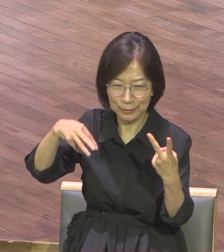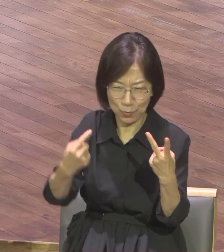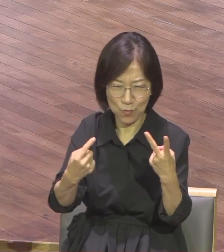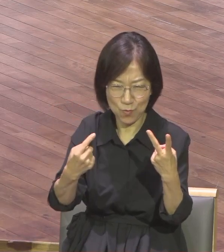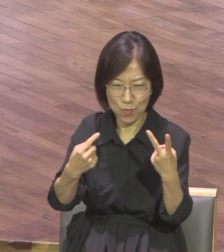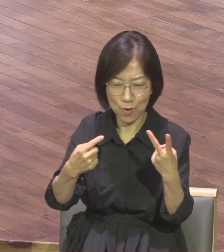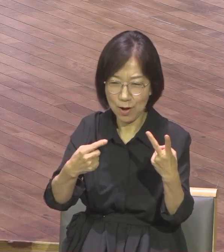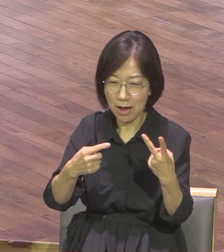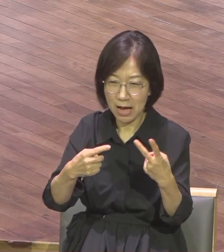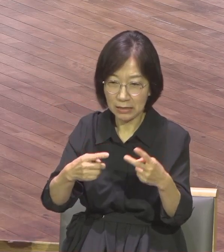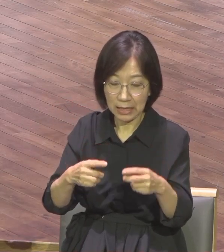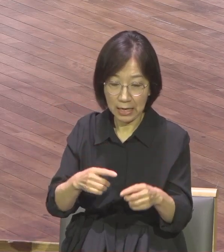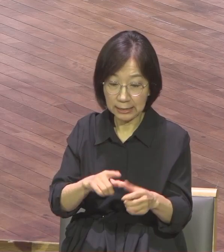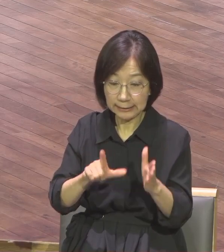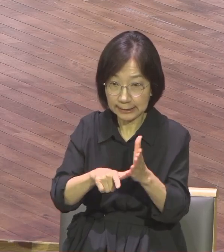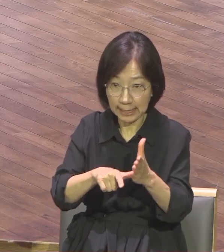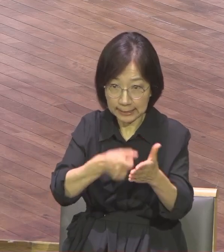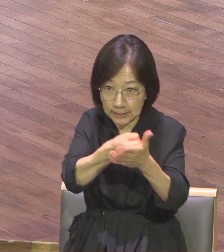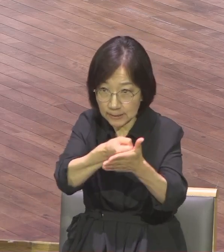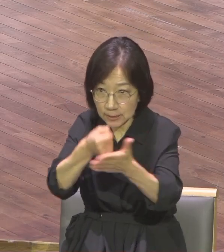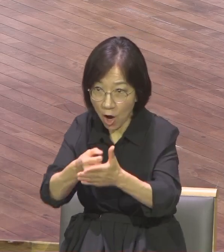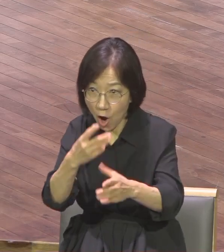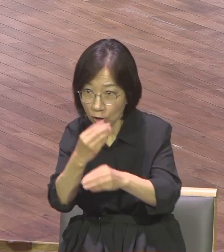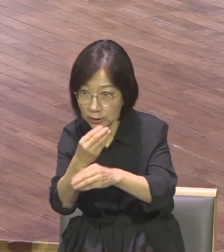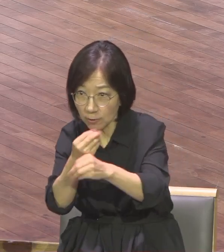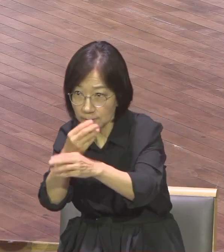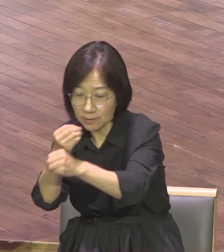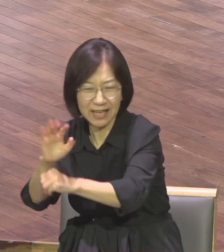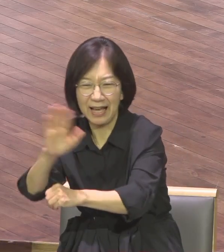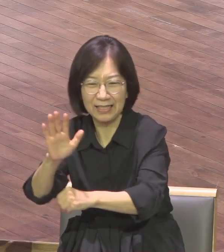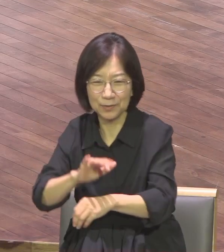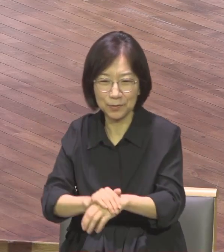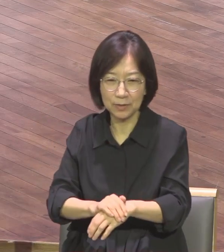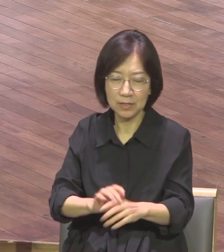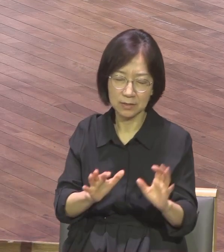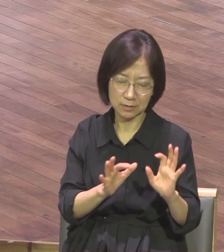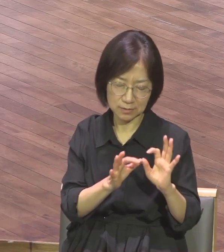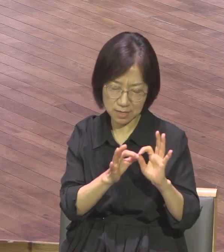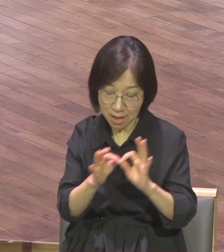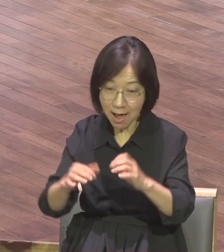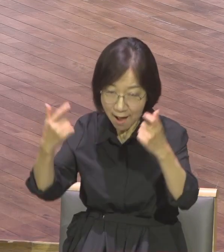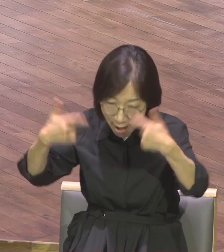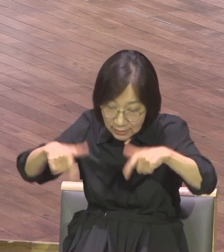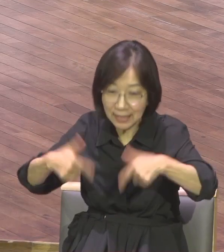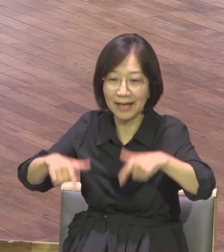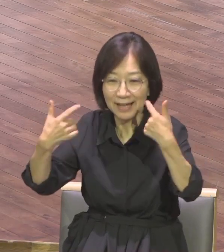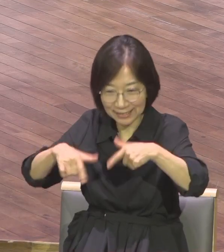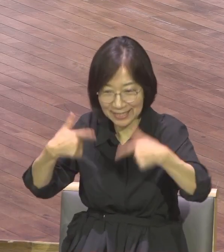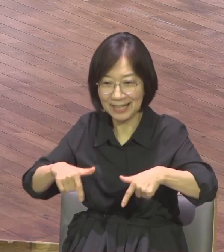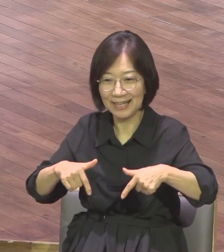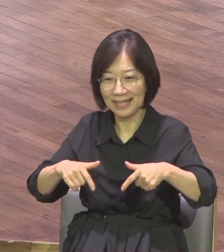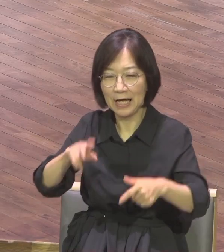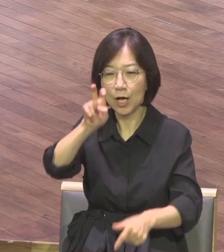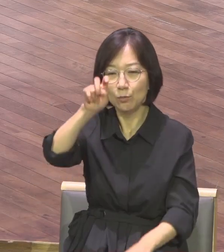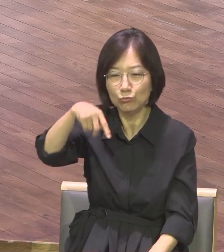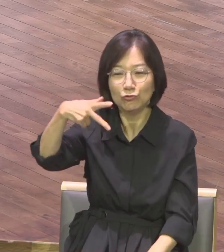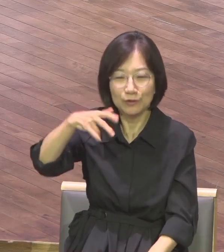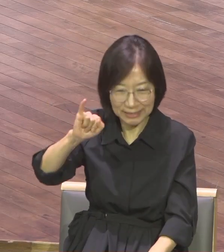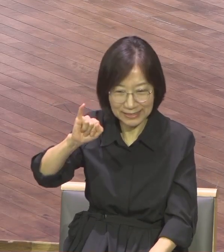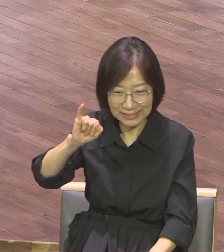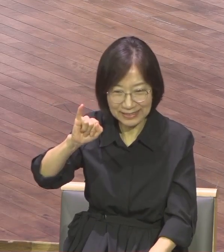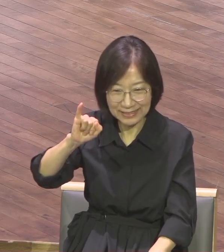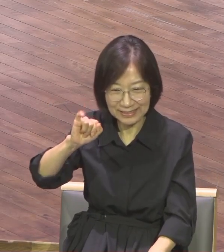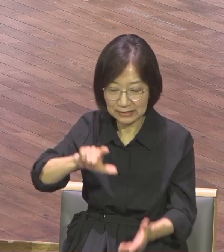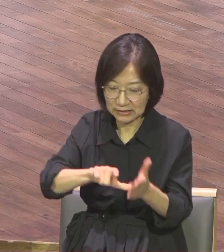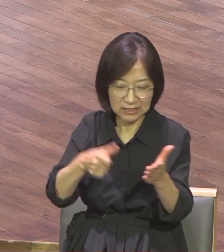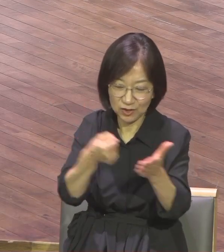동기 양면이에요. 무시로 가수 나오나의 무시로가 아니에요. 기도의 무시로 기도